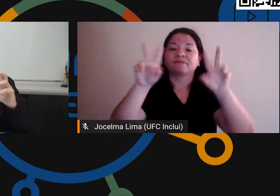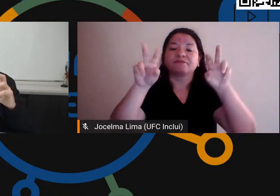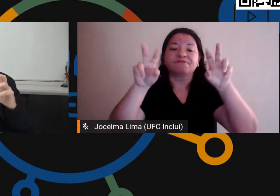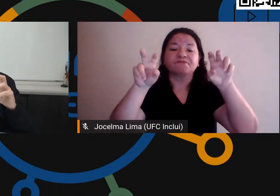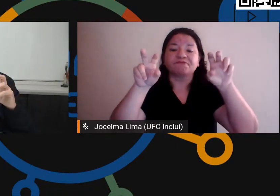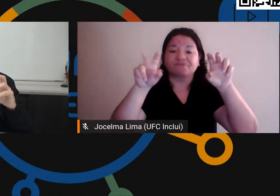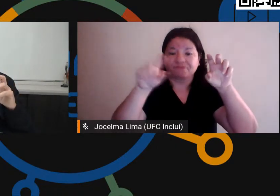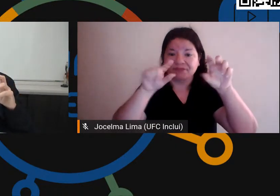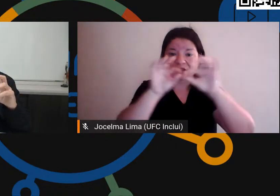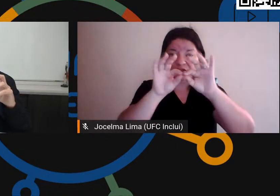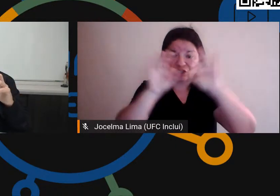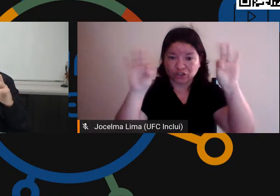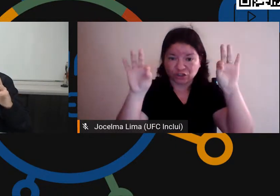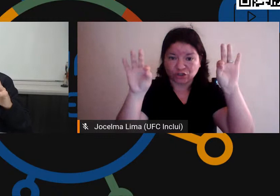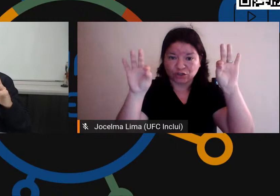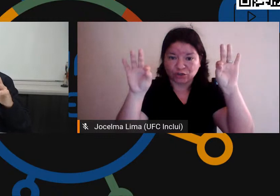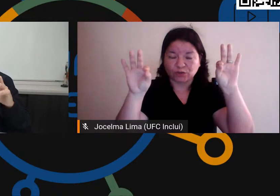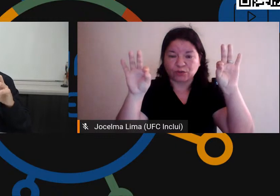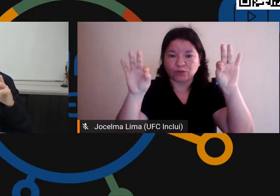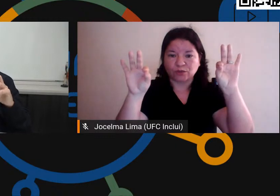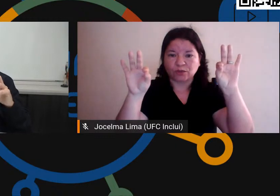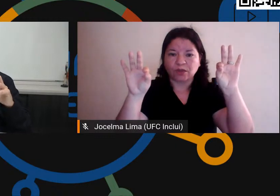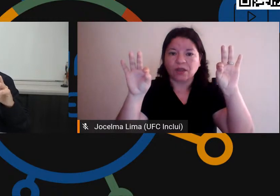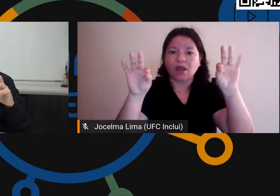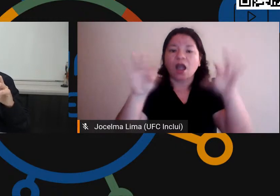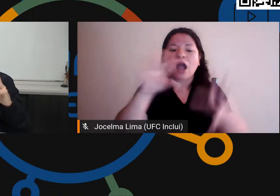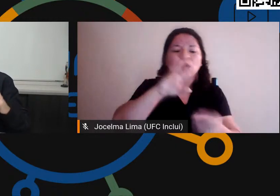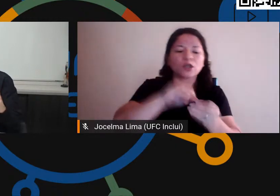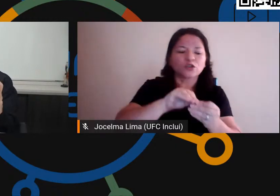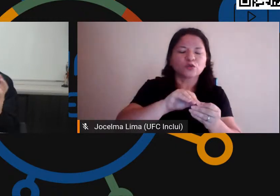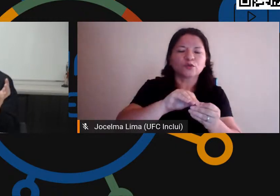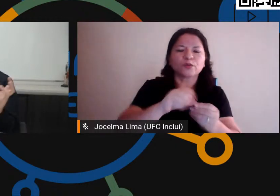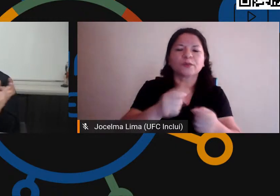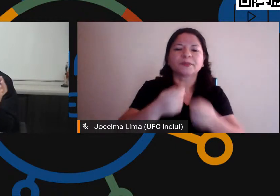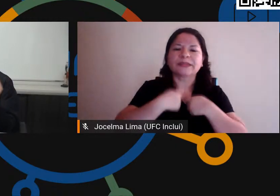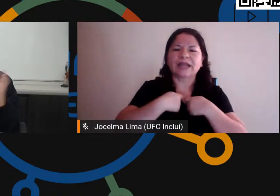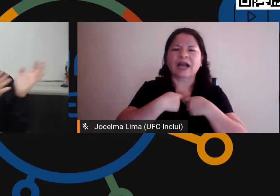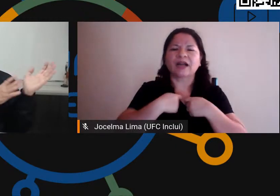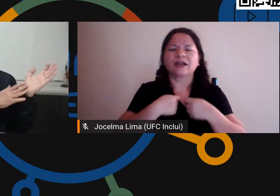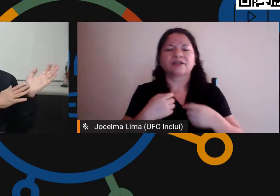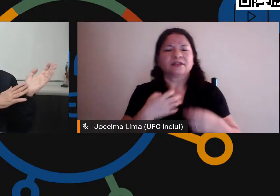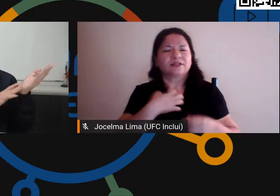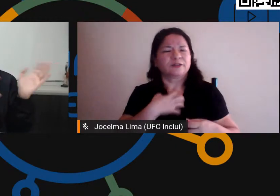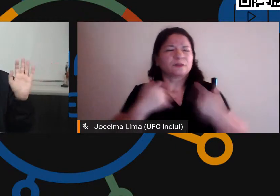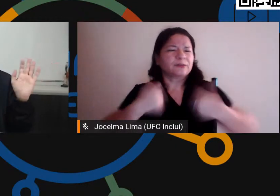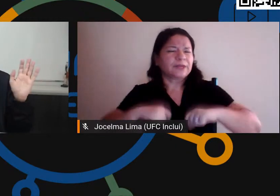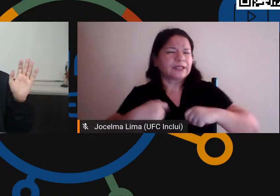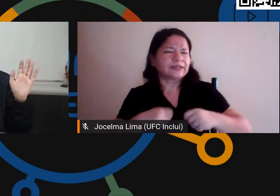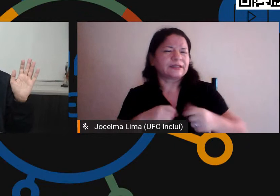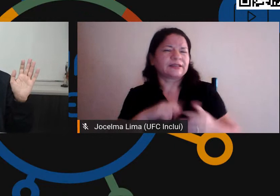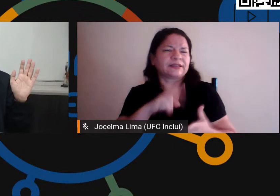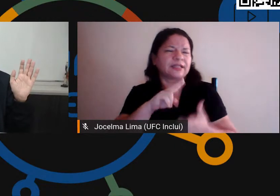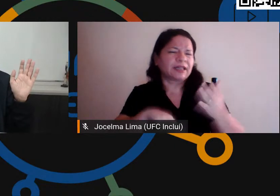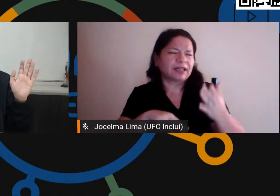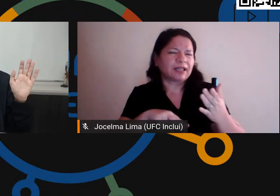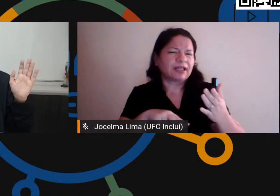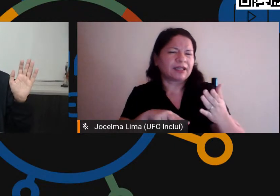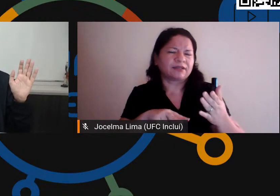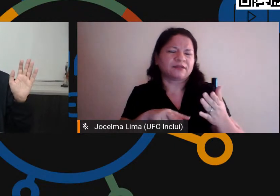o conhecimento para saber, eu devo ler isso ou eu não devo? Ninguém vai ler seu resumo para citar você. Não, isso não